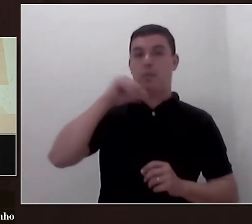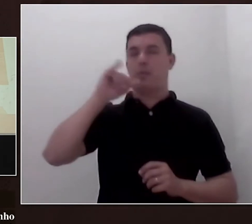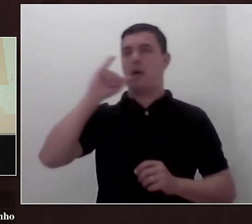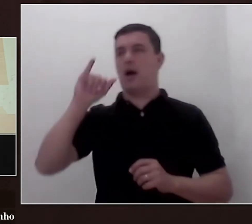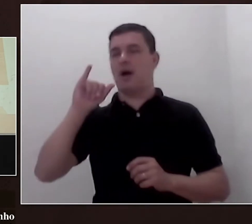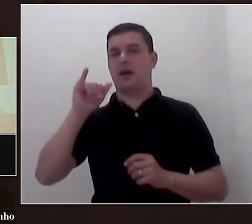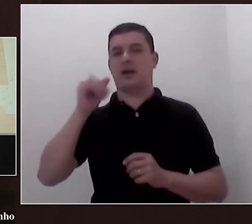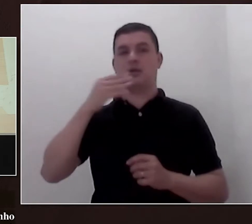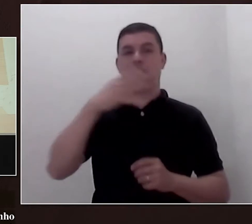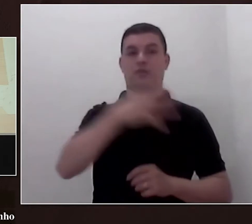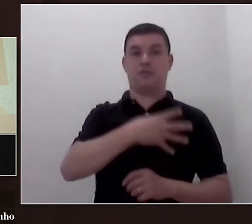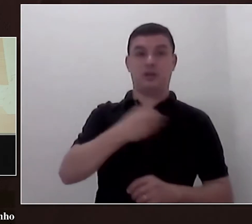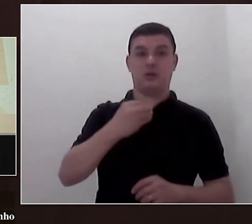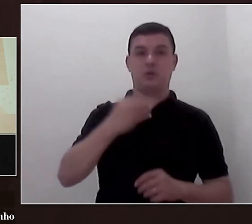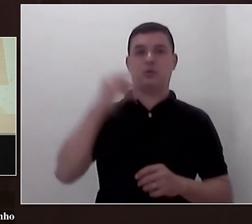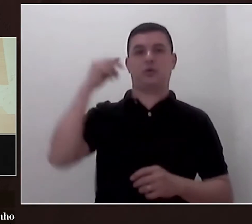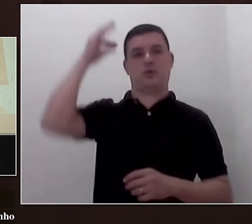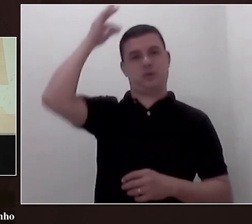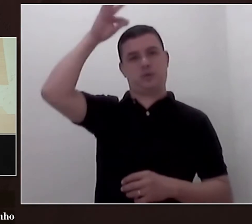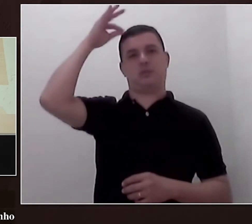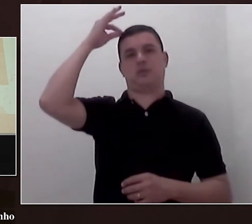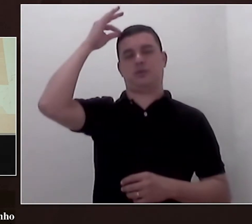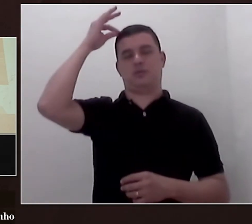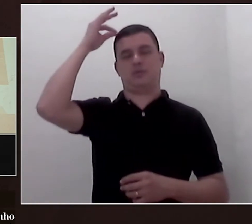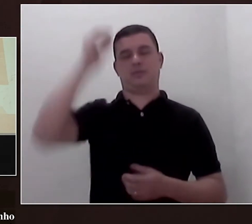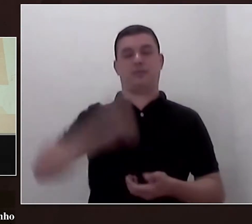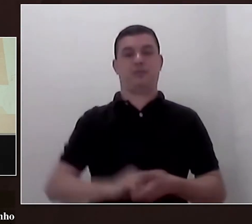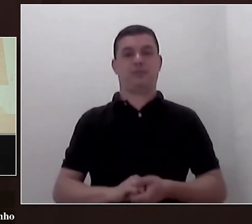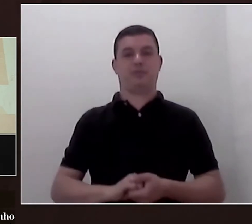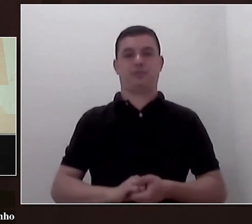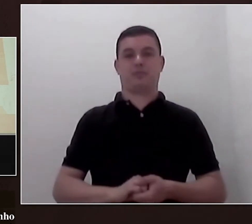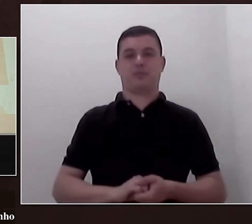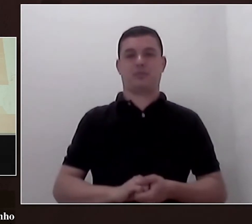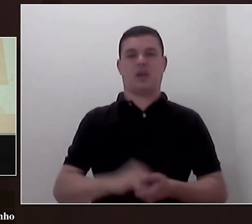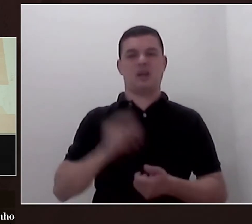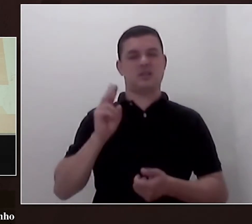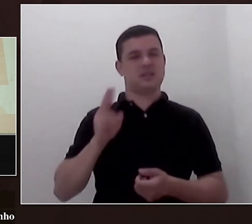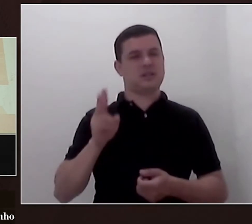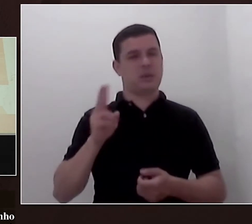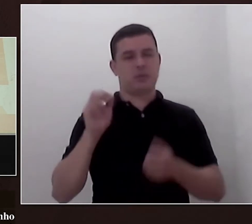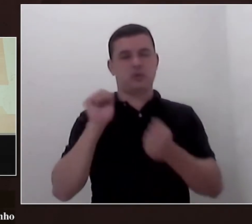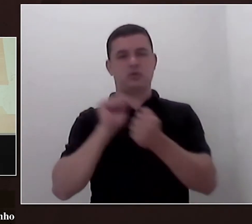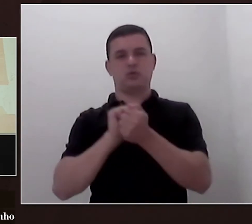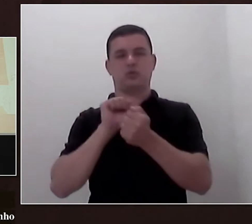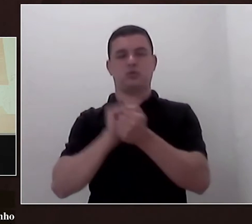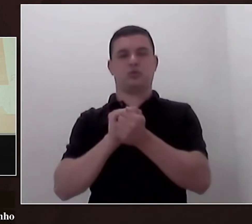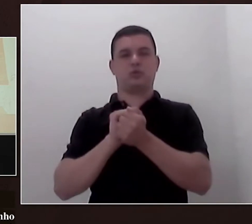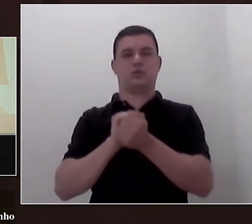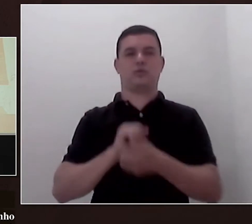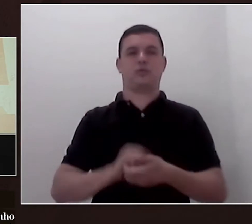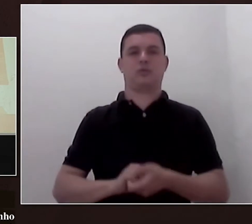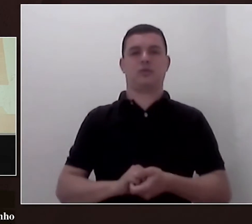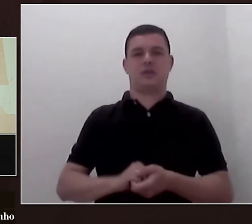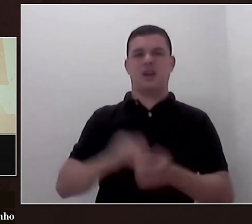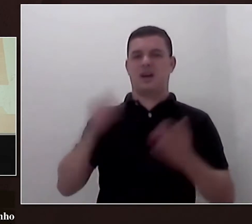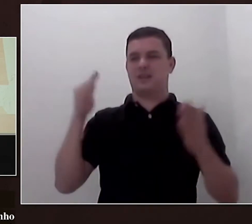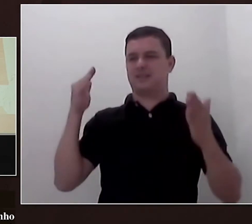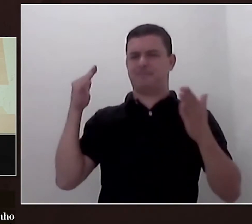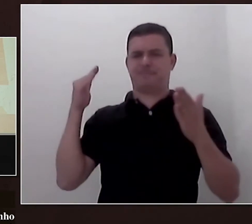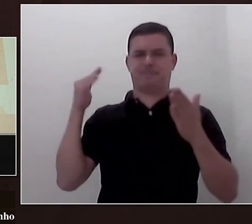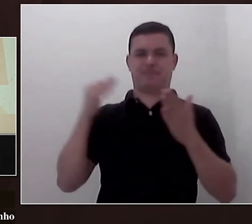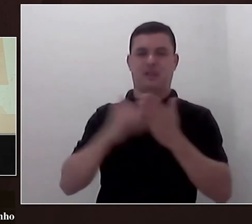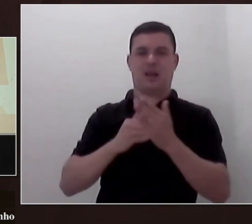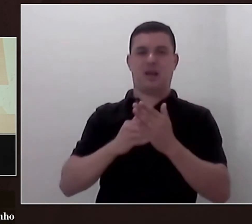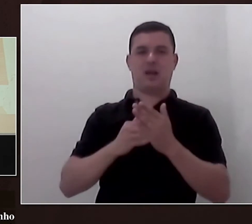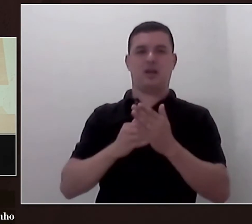que vos tenho ordenado, e eis que estou convosco todos os dias até a consumação